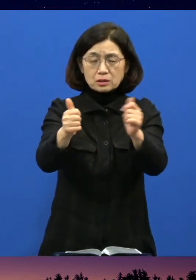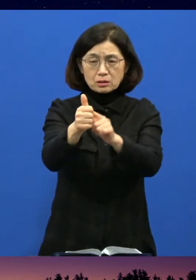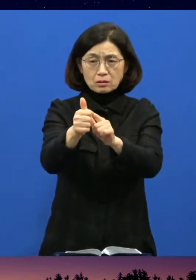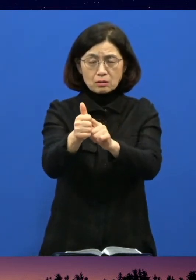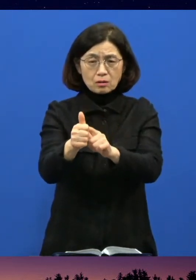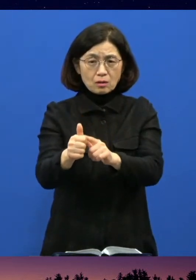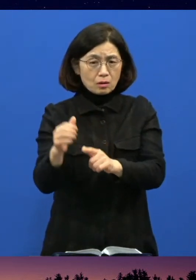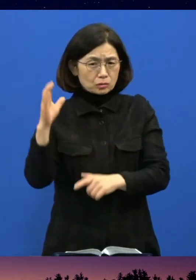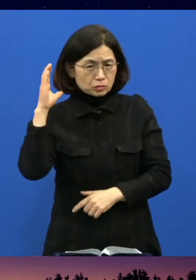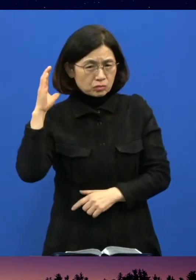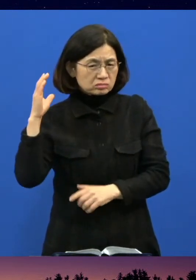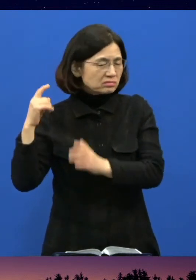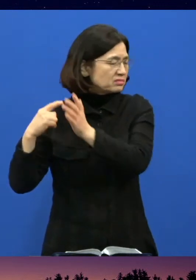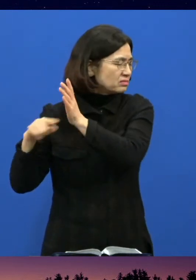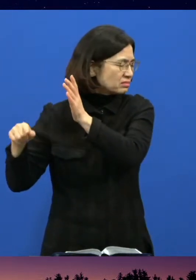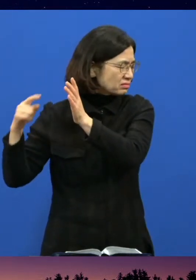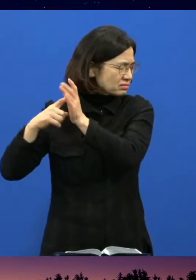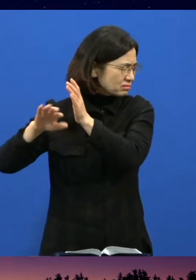그에 비해서